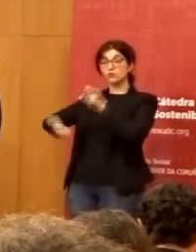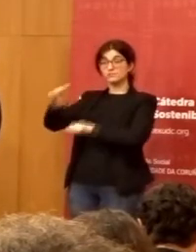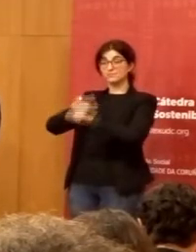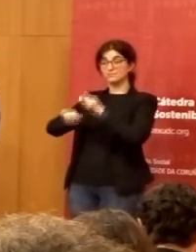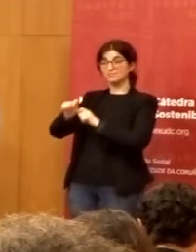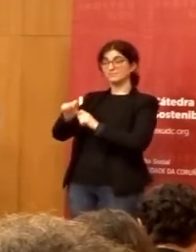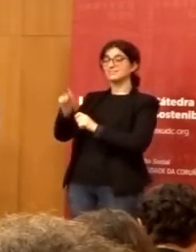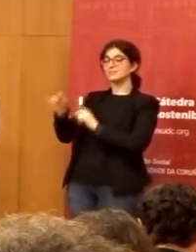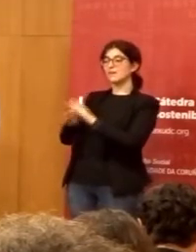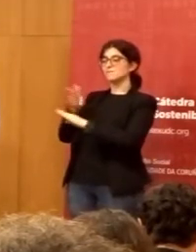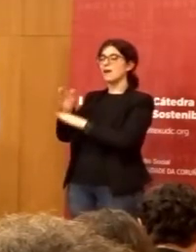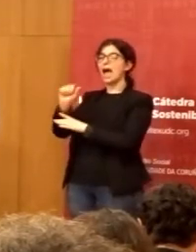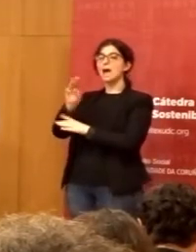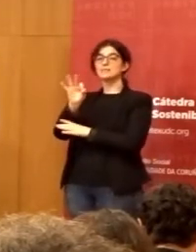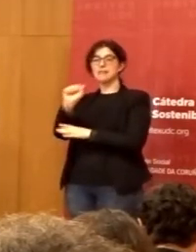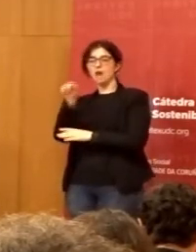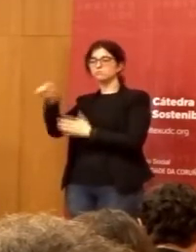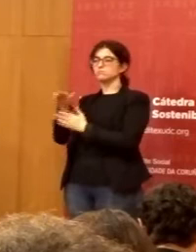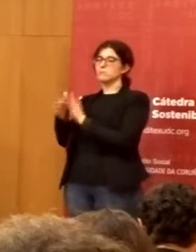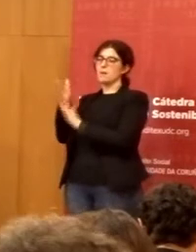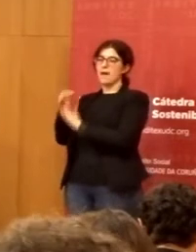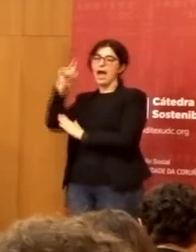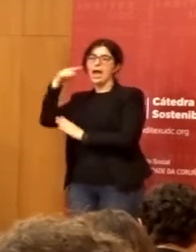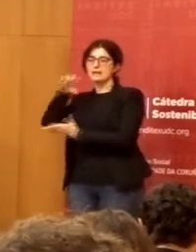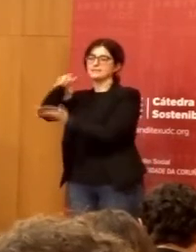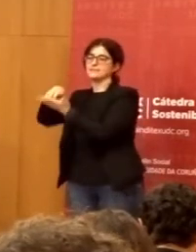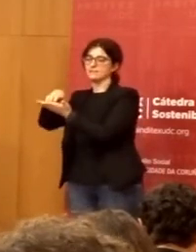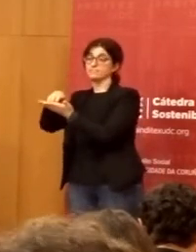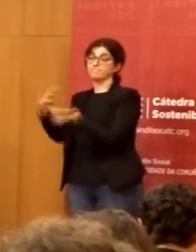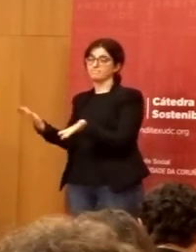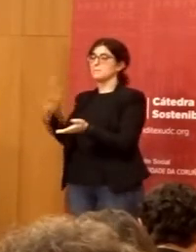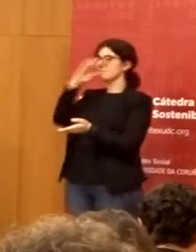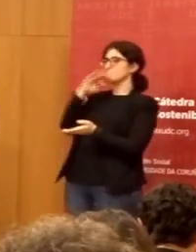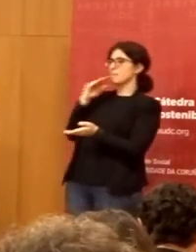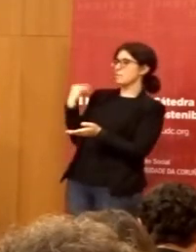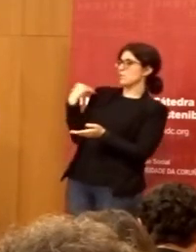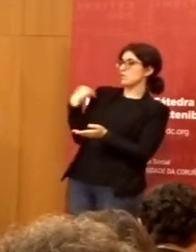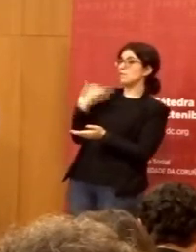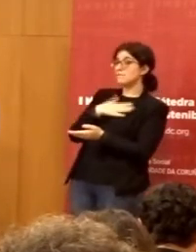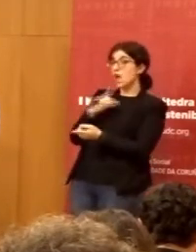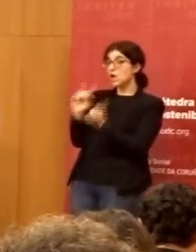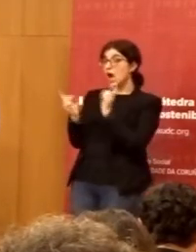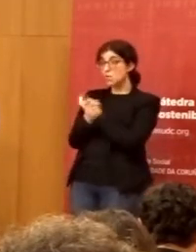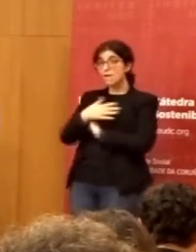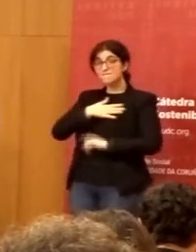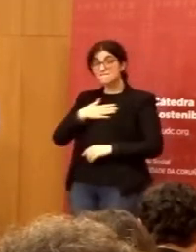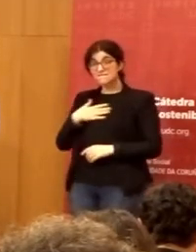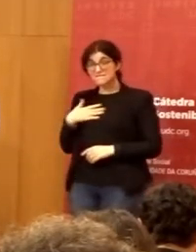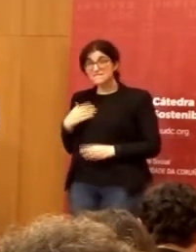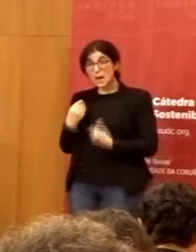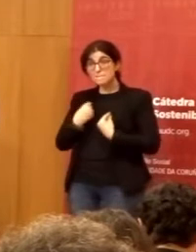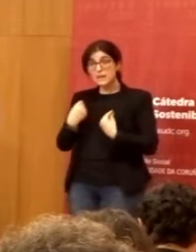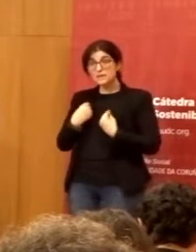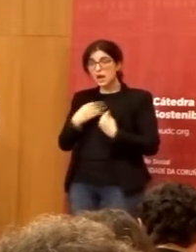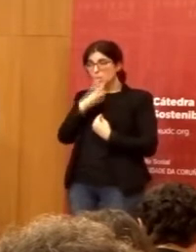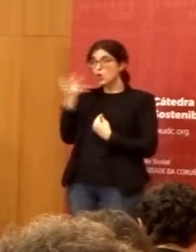en Elche, llamada APSA. Mis padres me preguntaron si realmente quería el cambio, porque tanto ellos como yo teníamos